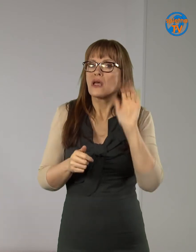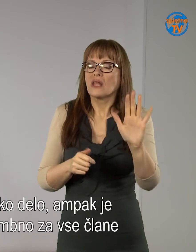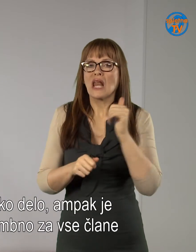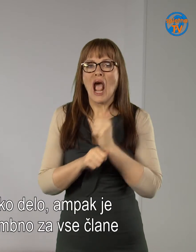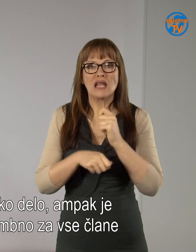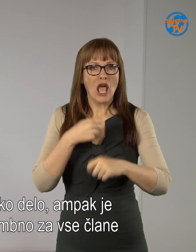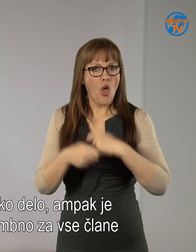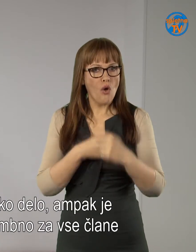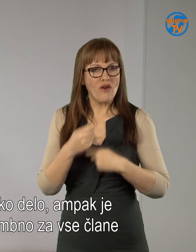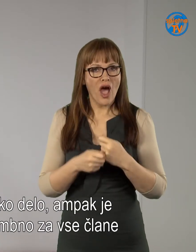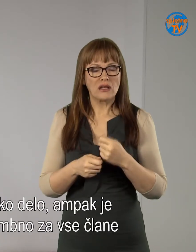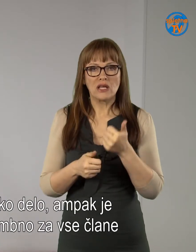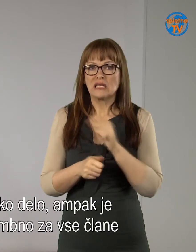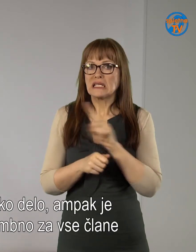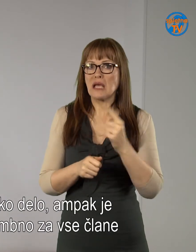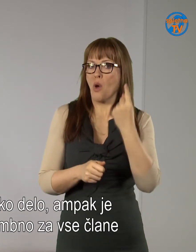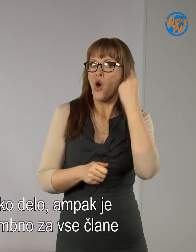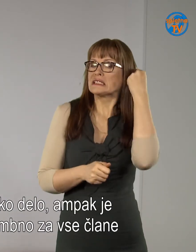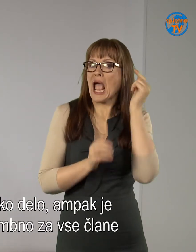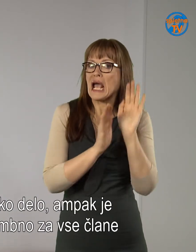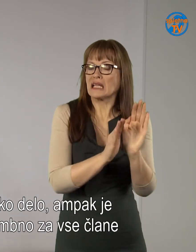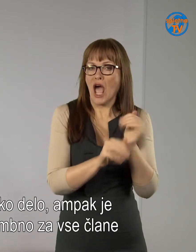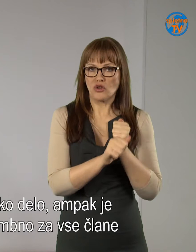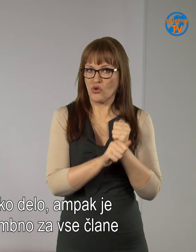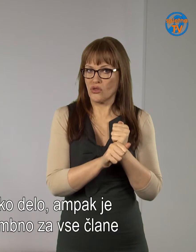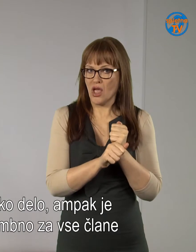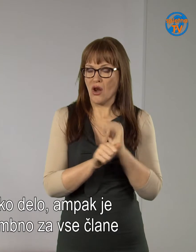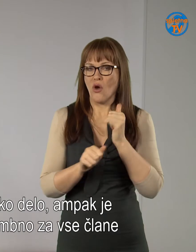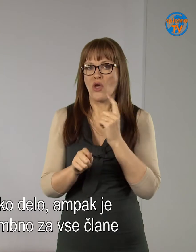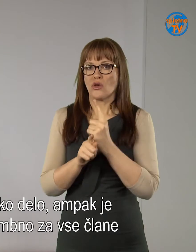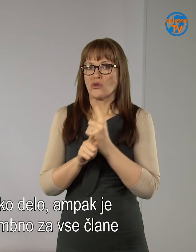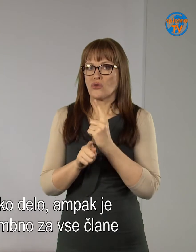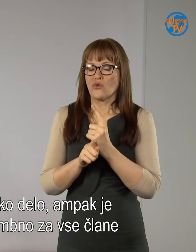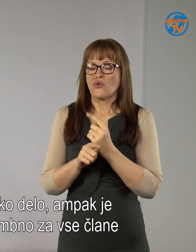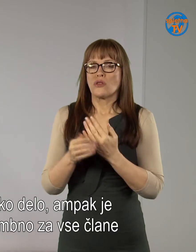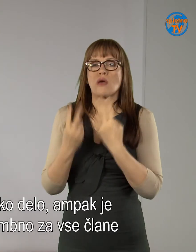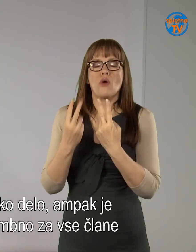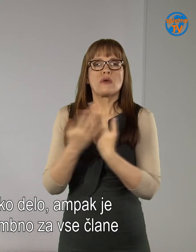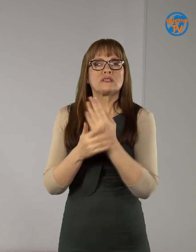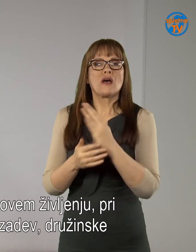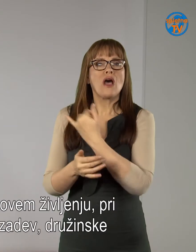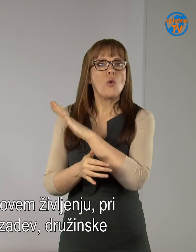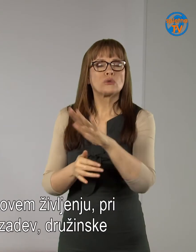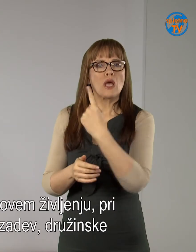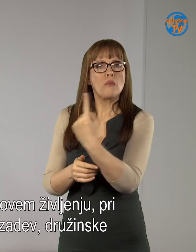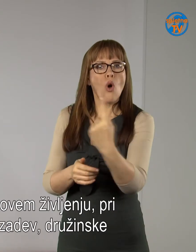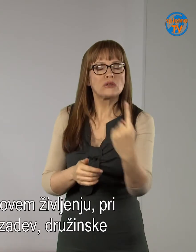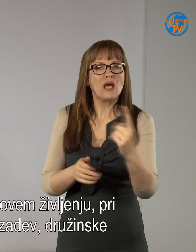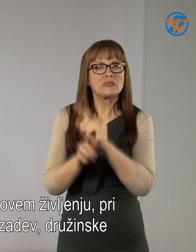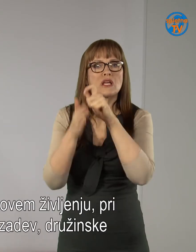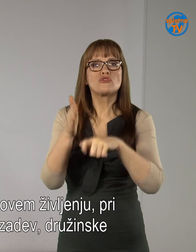samo sekretarsko delo, je tudi zelo pomembno za vse posameznike in člane našega društva na